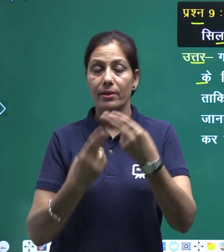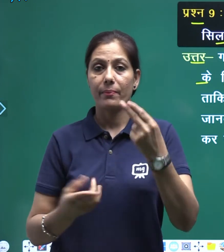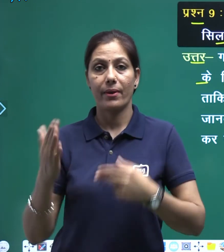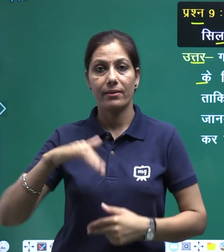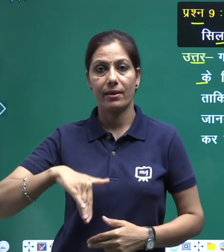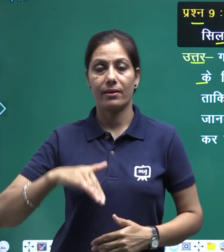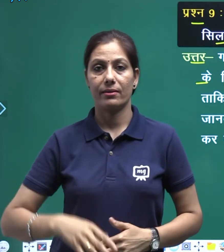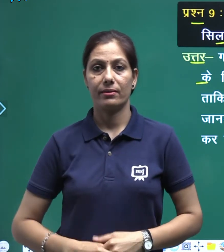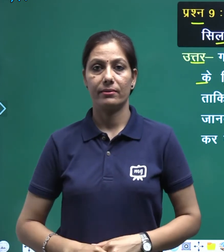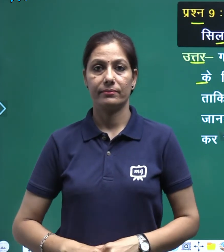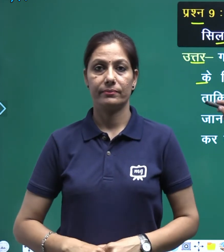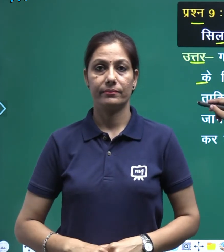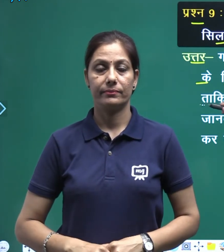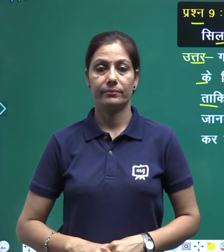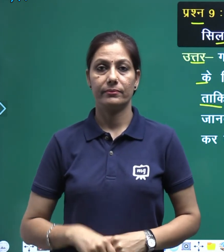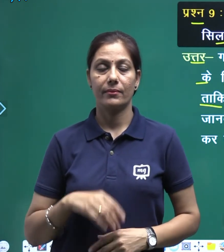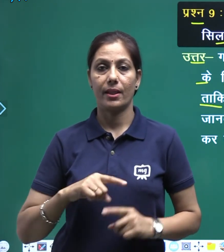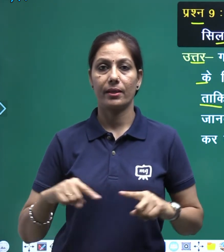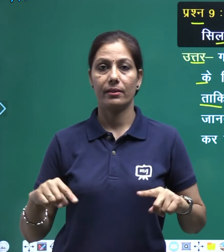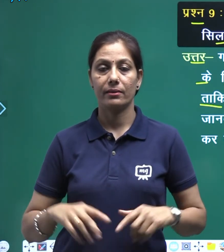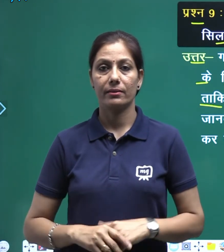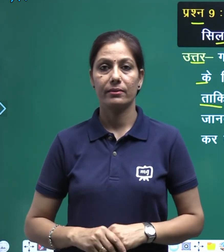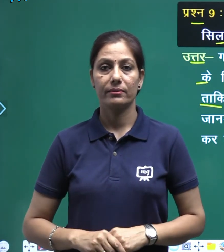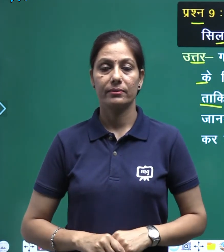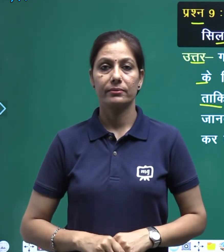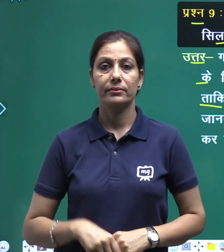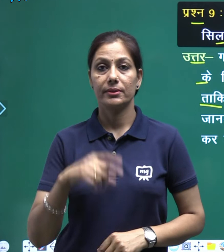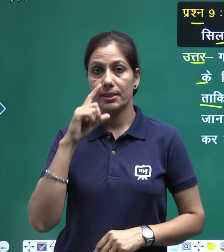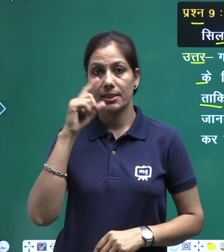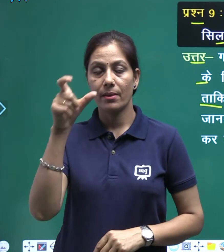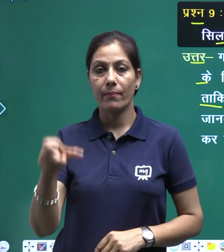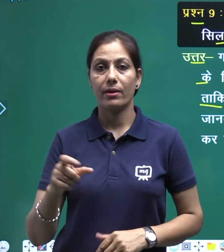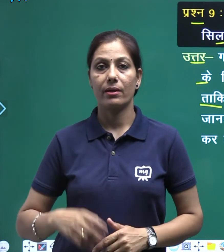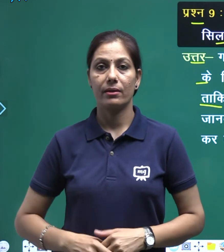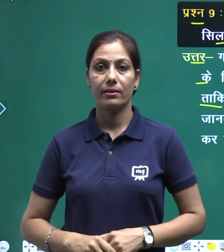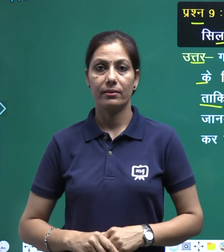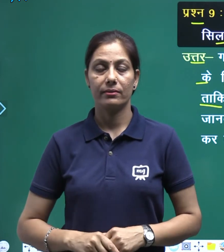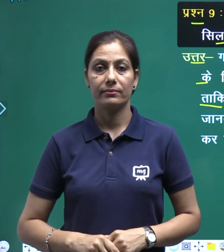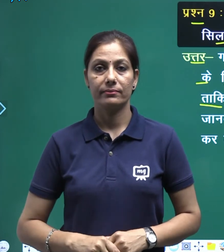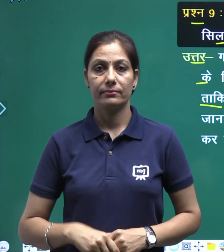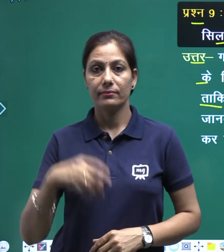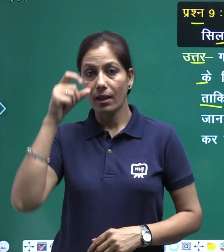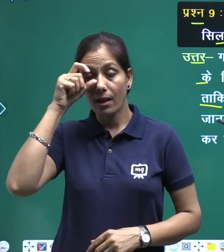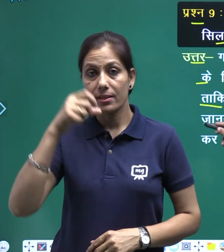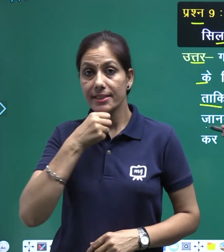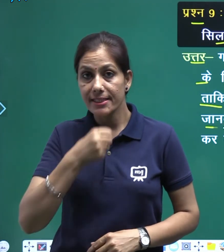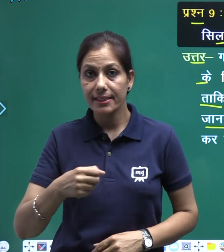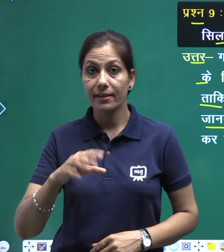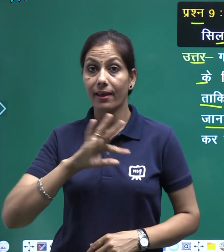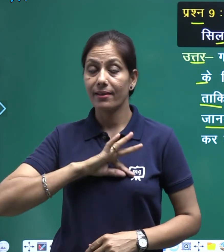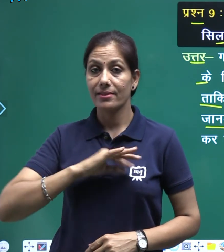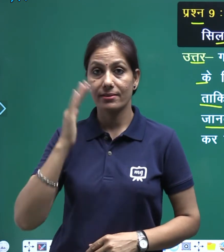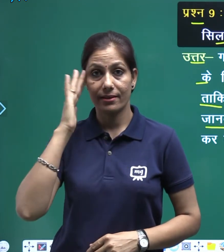आता है, ताकि चंपा गांधी जी की इच्छा जानकर